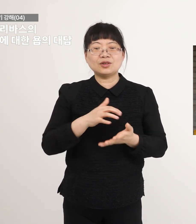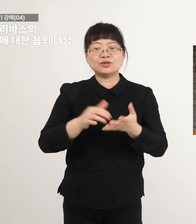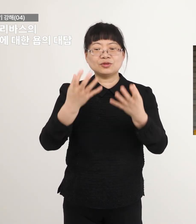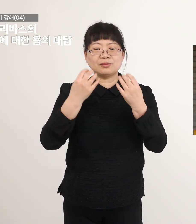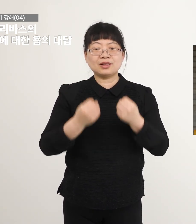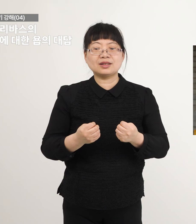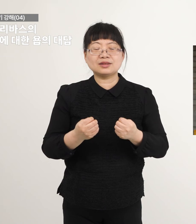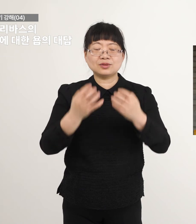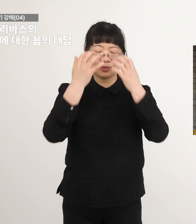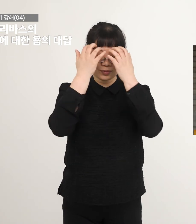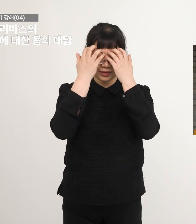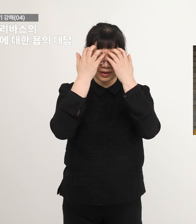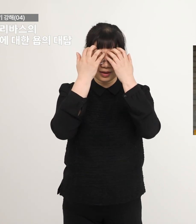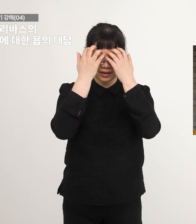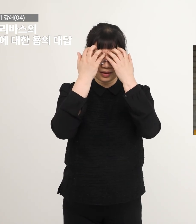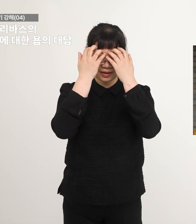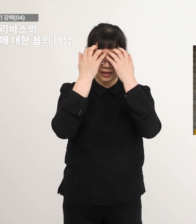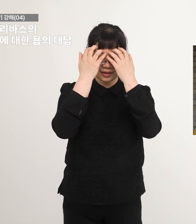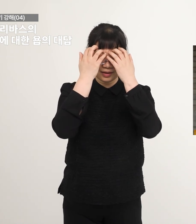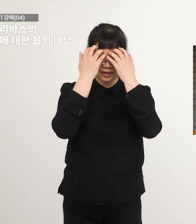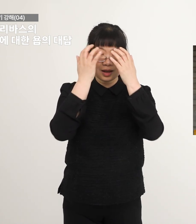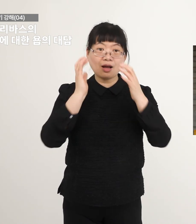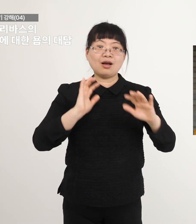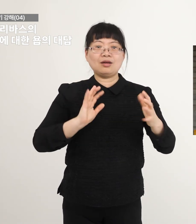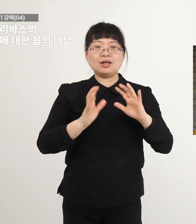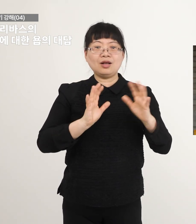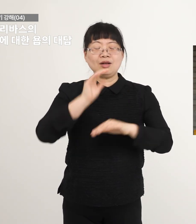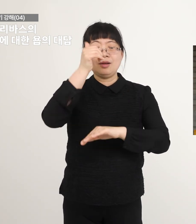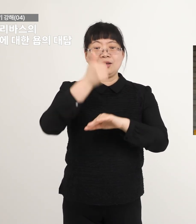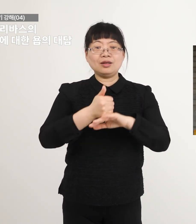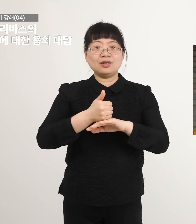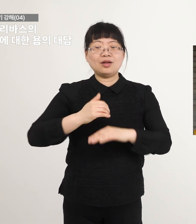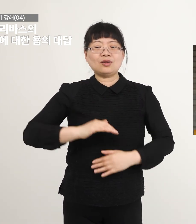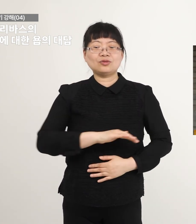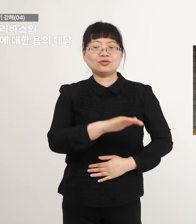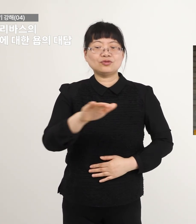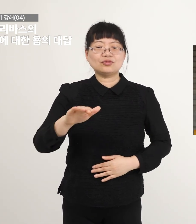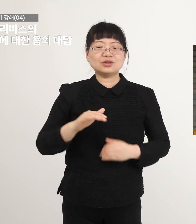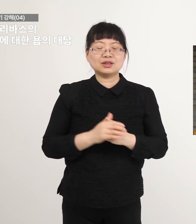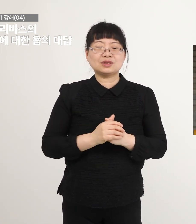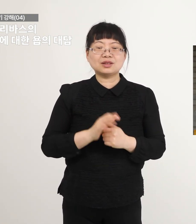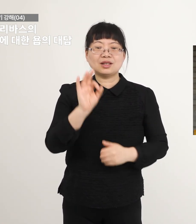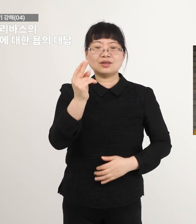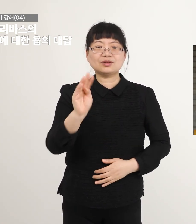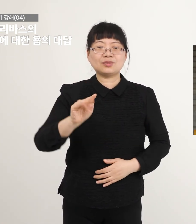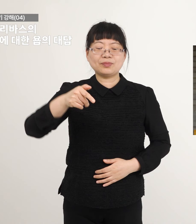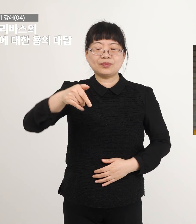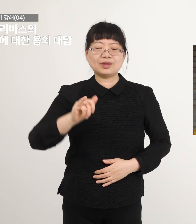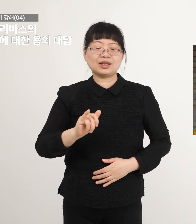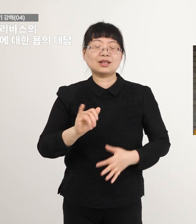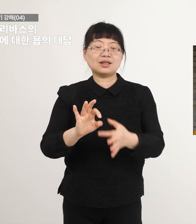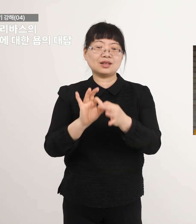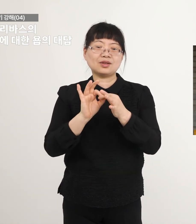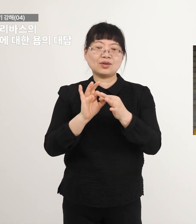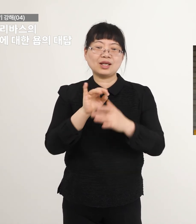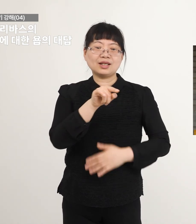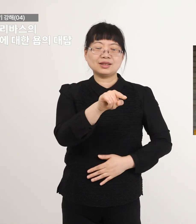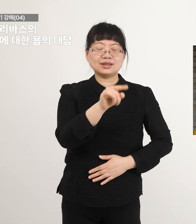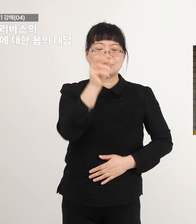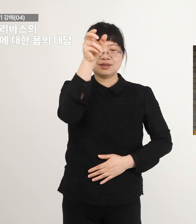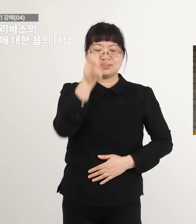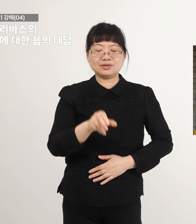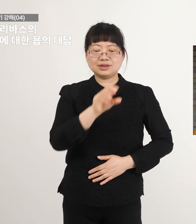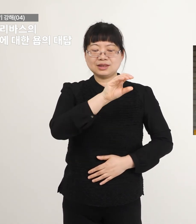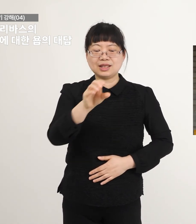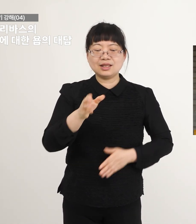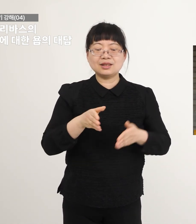수많은 고난의 격렬한 논쟁 끝에 우리는 욥기를 통해서 그 십자가의